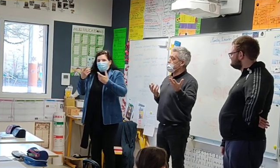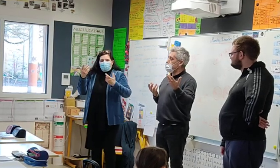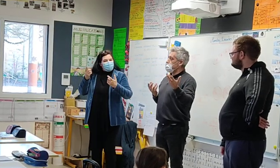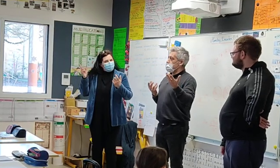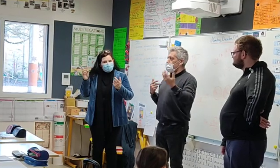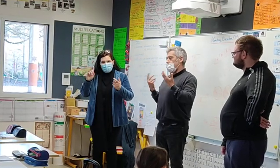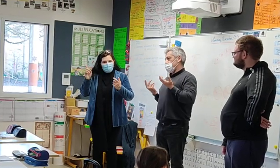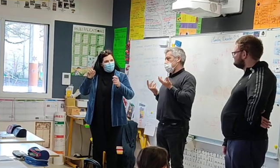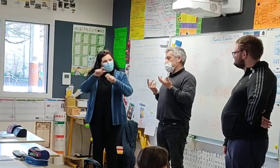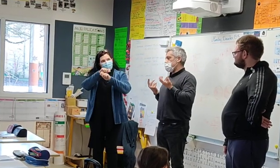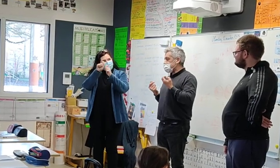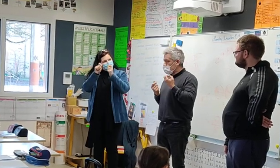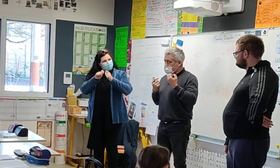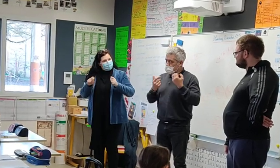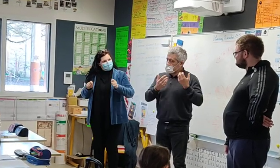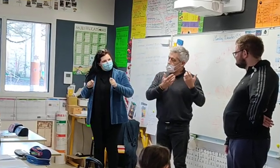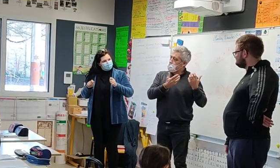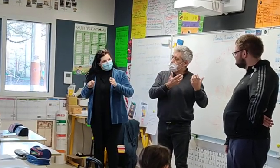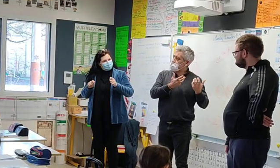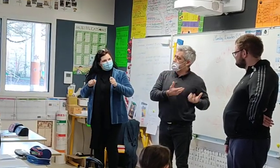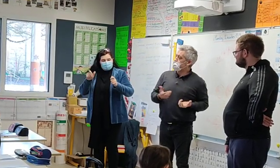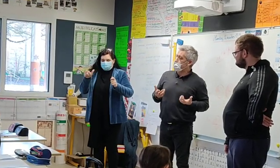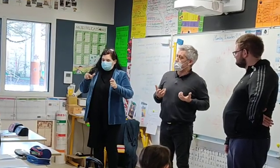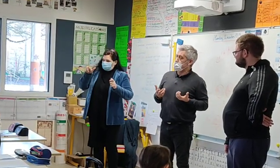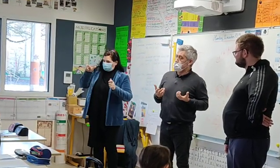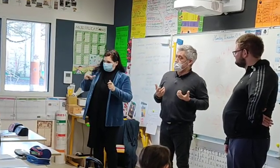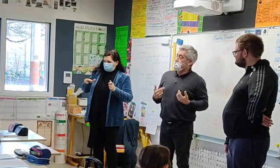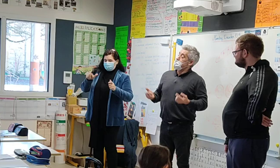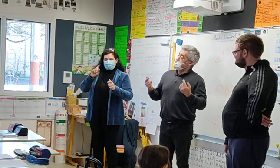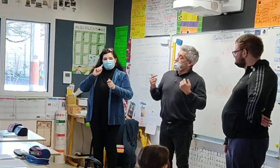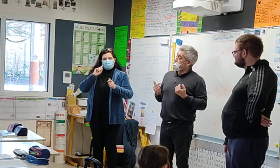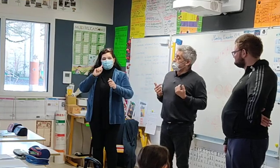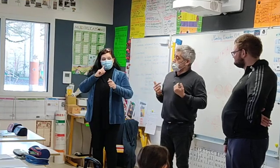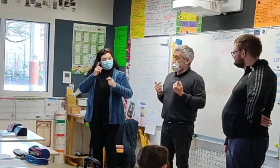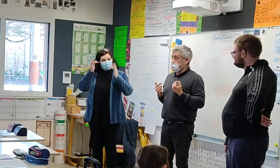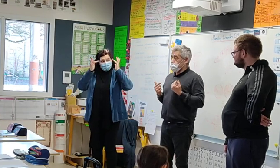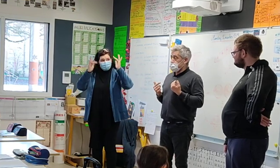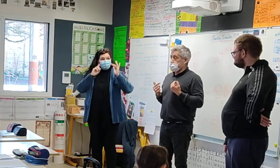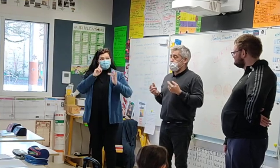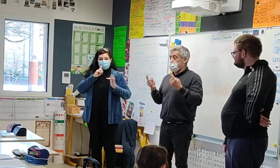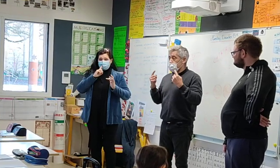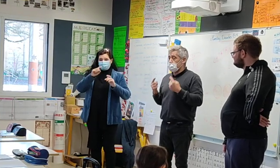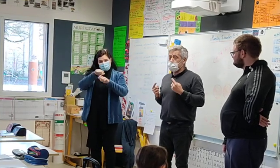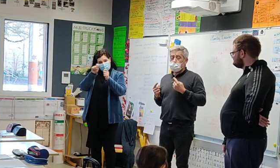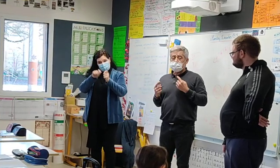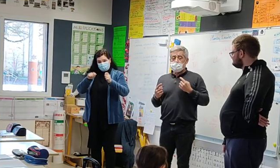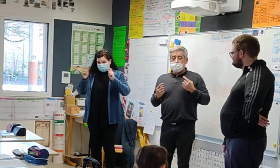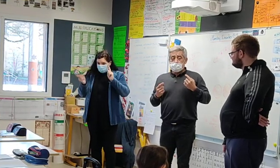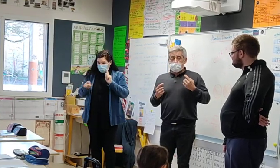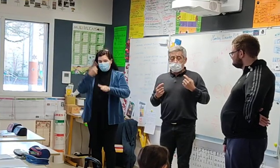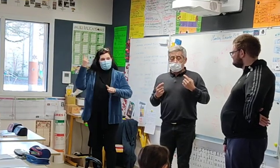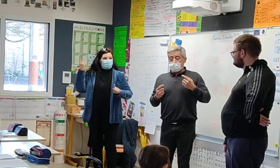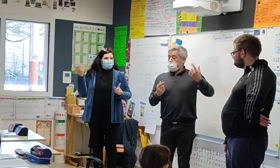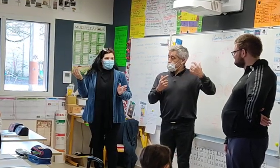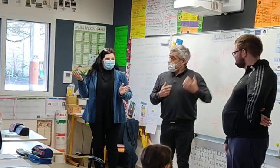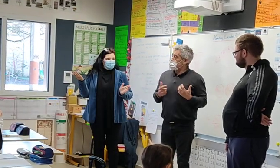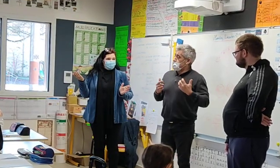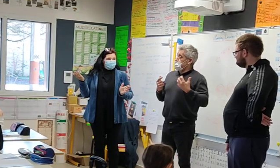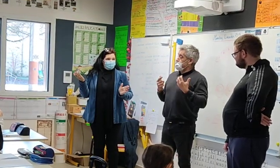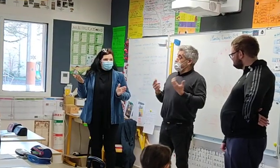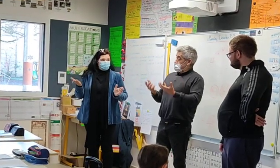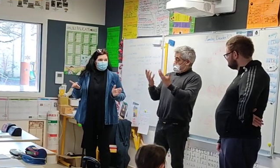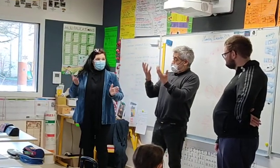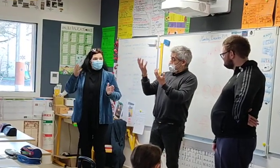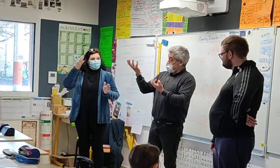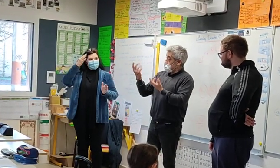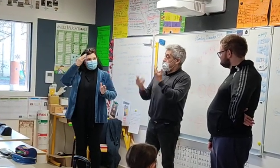signes. Voilà. Parce que pour ces jeunes-là, c'est très important. Et dernière chose aussi, rendez-vous compte que Thomas, qui s'est